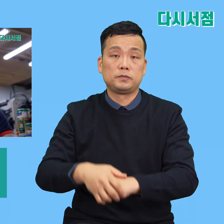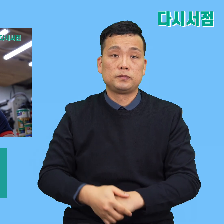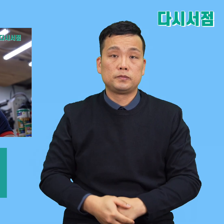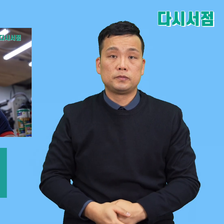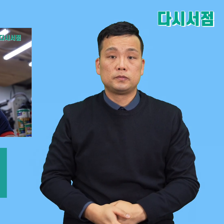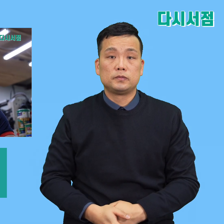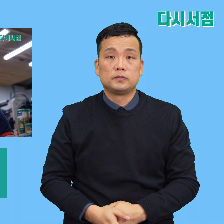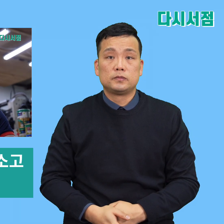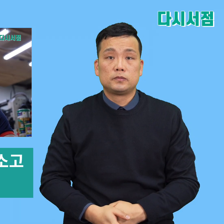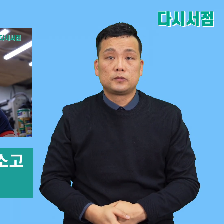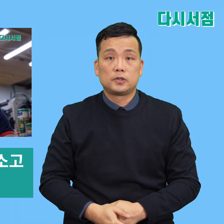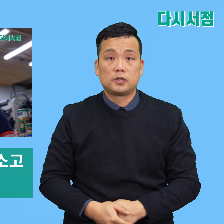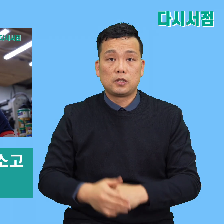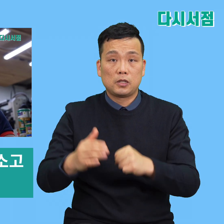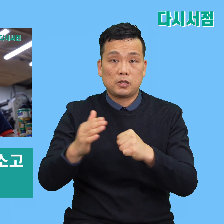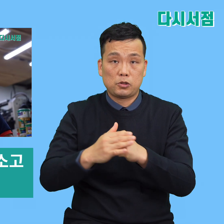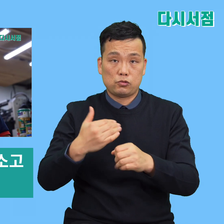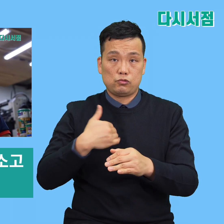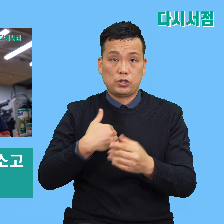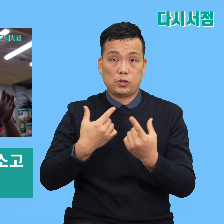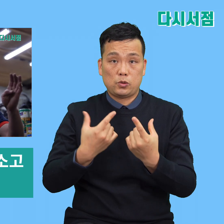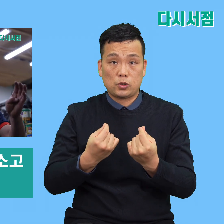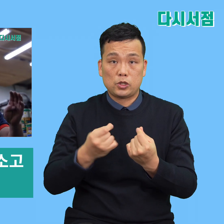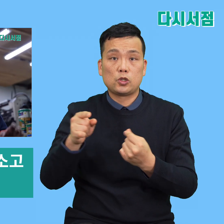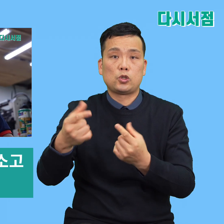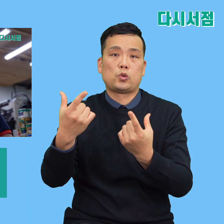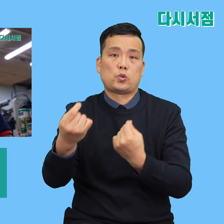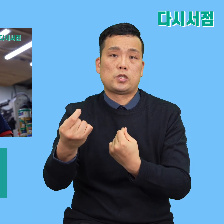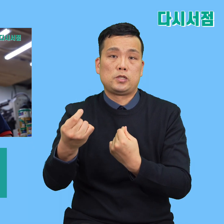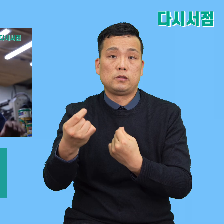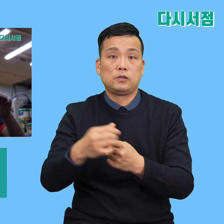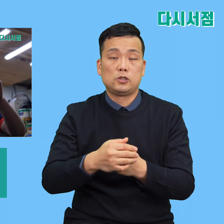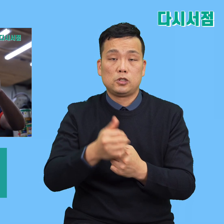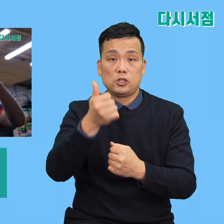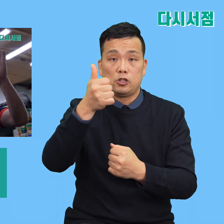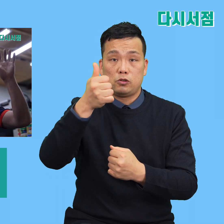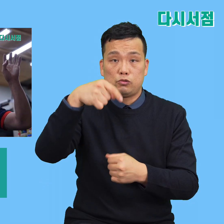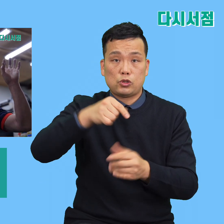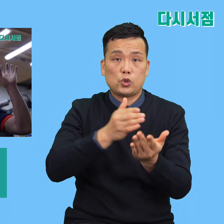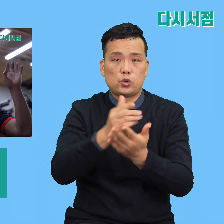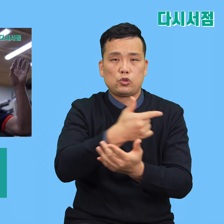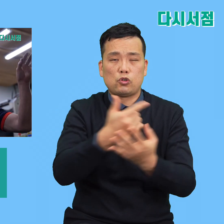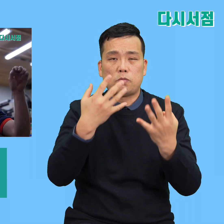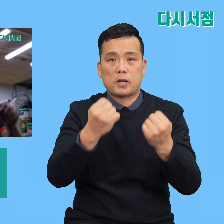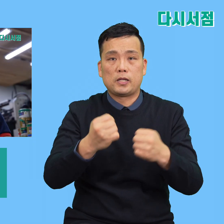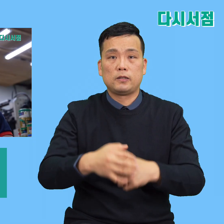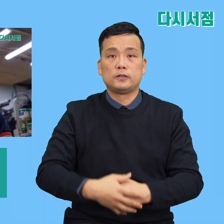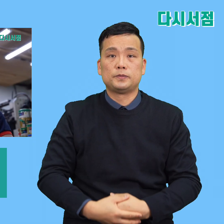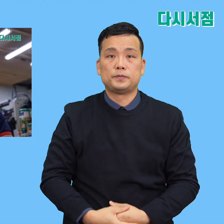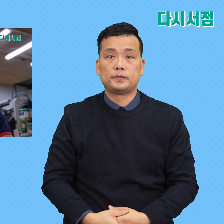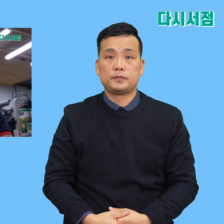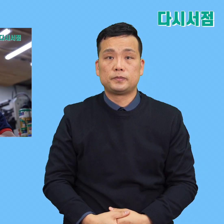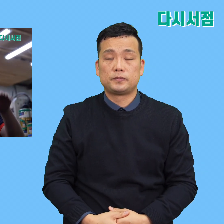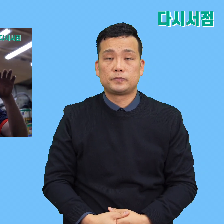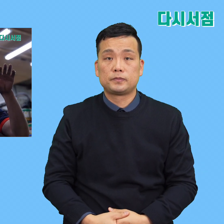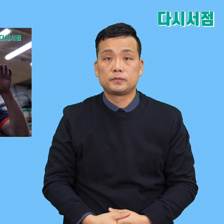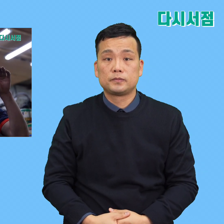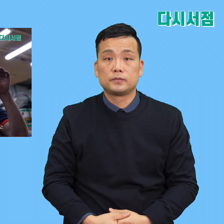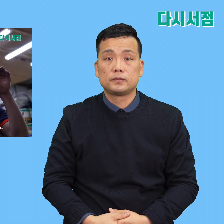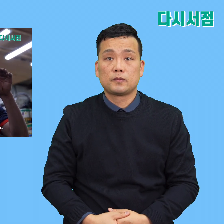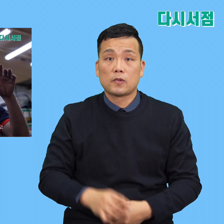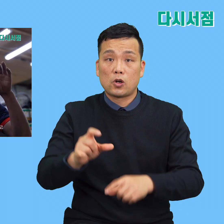재본소고. 그러니까 이제 우리는 인쇄소고 재본소고 뭐 네, 후가공이 뭐 몇 시까지가 되는 거고. 그리고